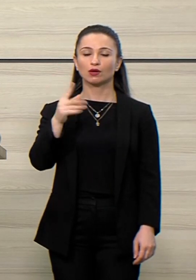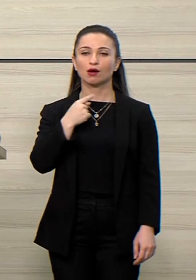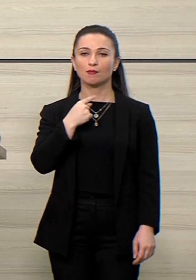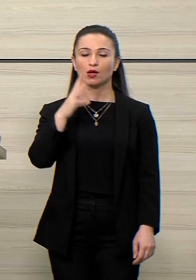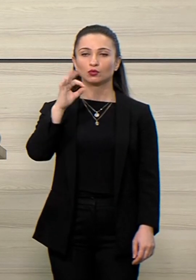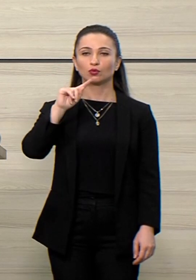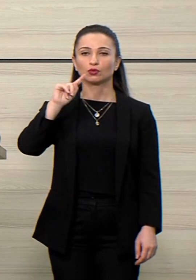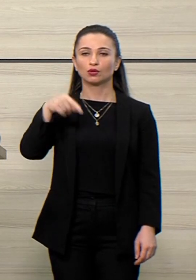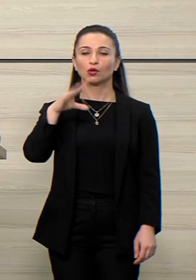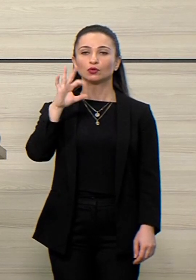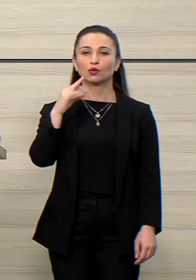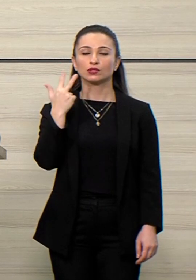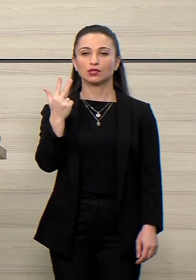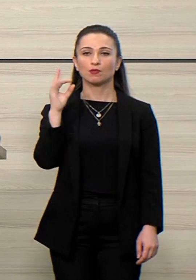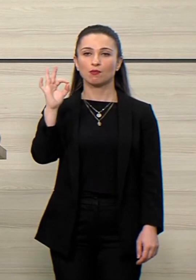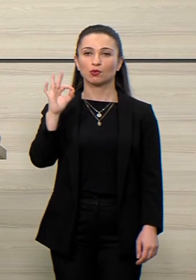ხმა,